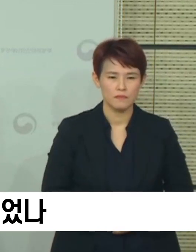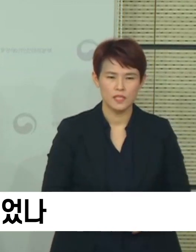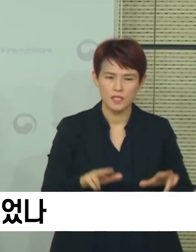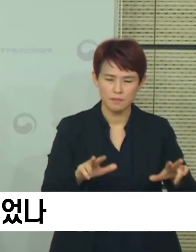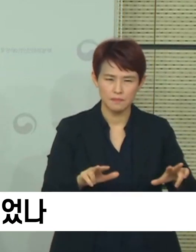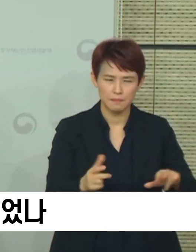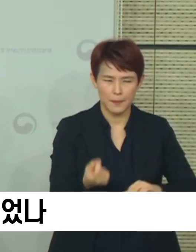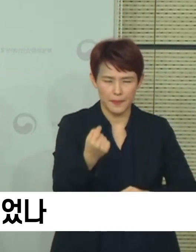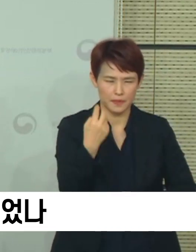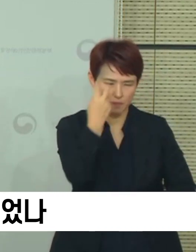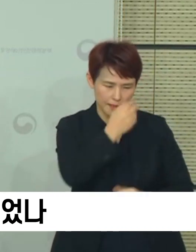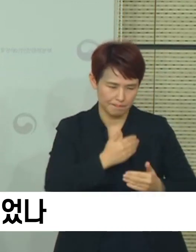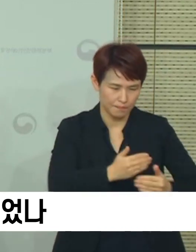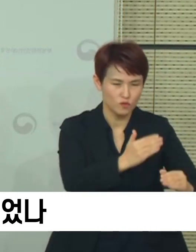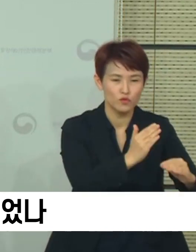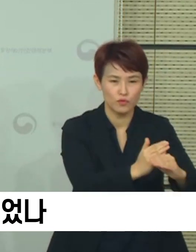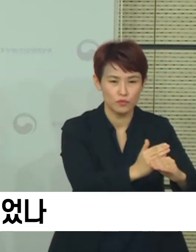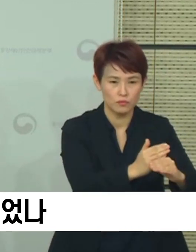안에 진행을 하기 때문에